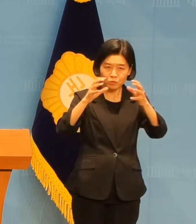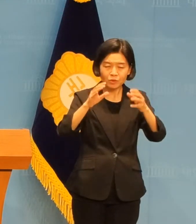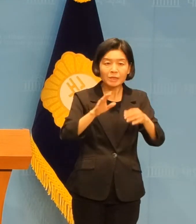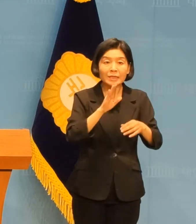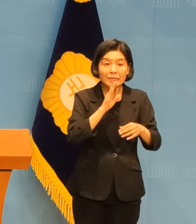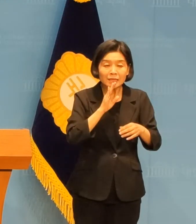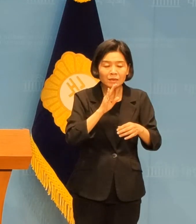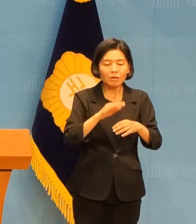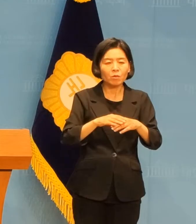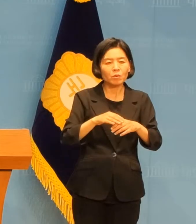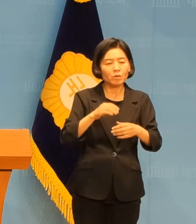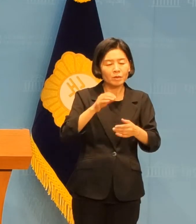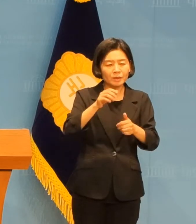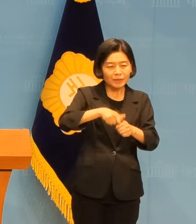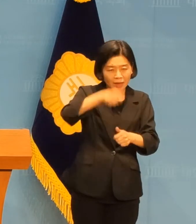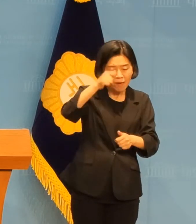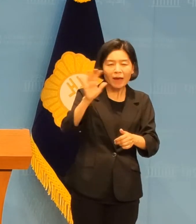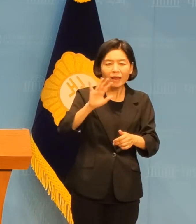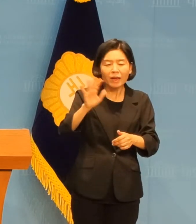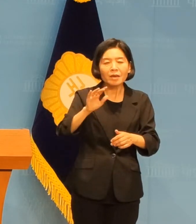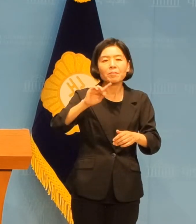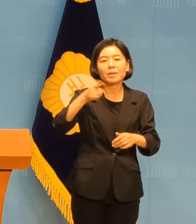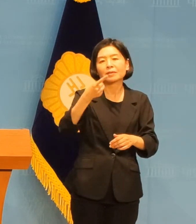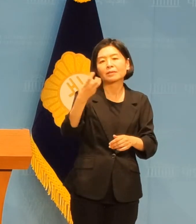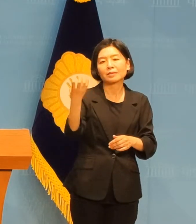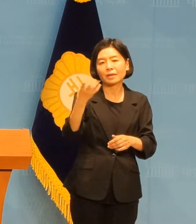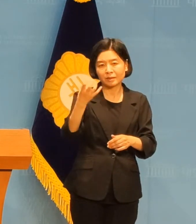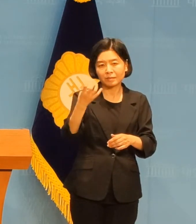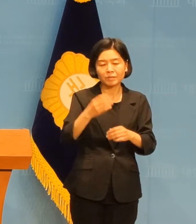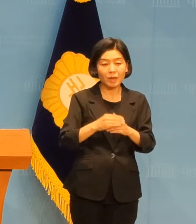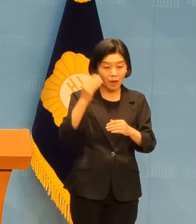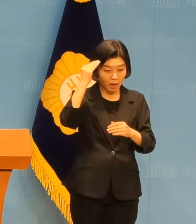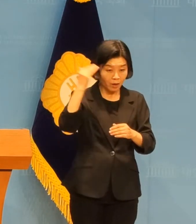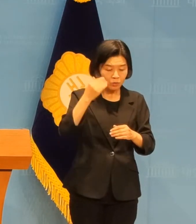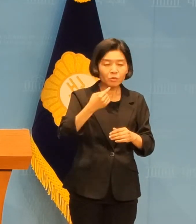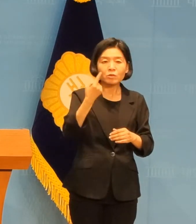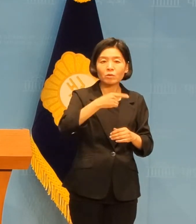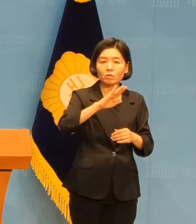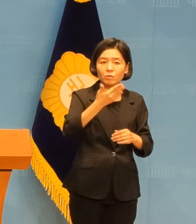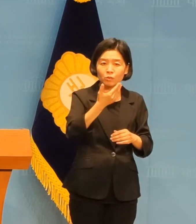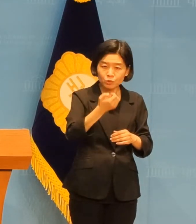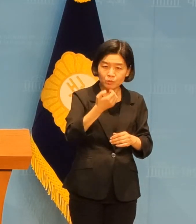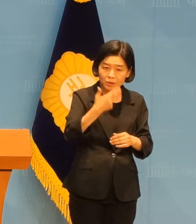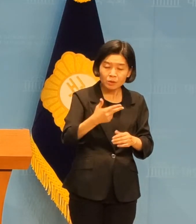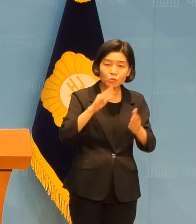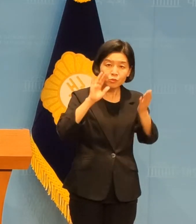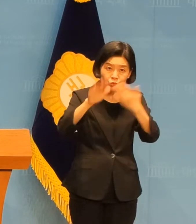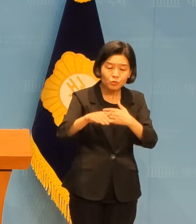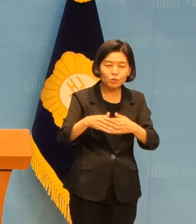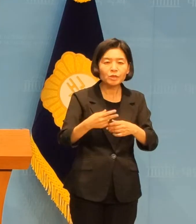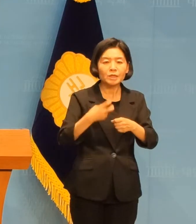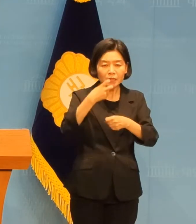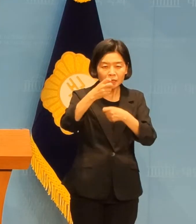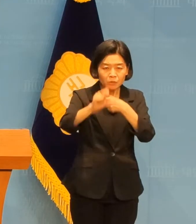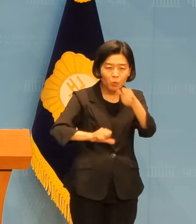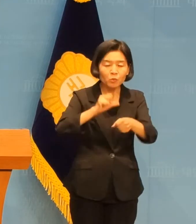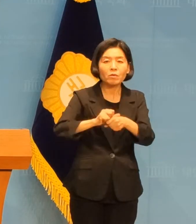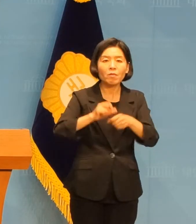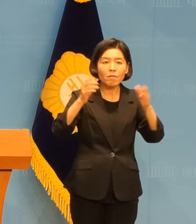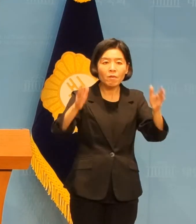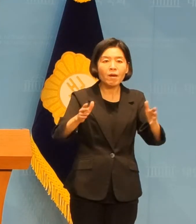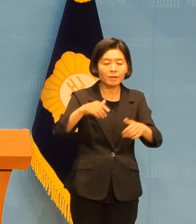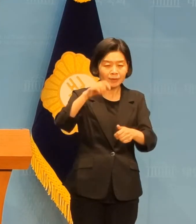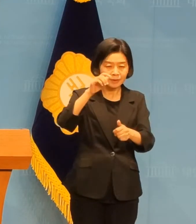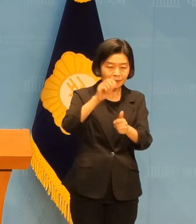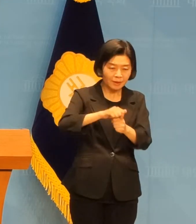포함하면 140개국이 넘습니다. 한국 또한 1997년 이후 25년 넘게 사형을 집행하지